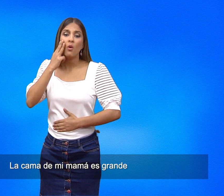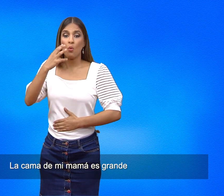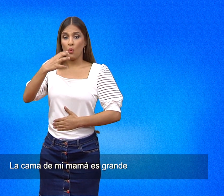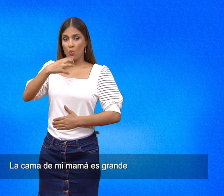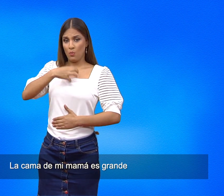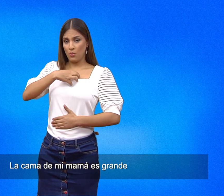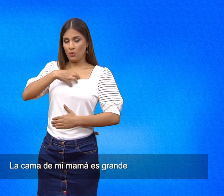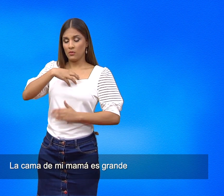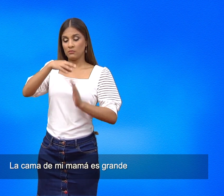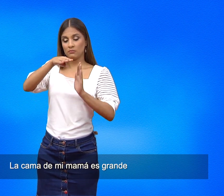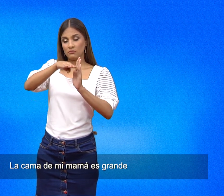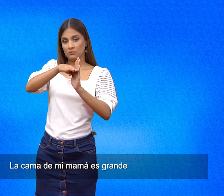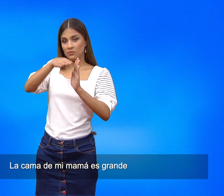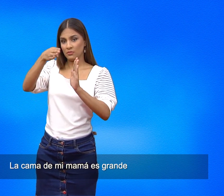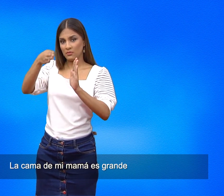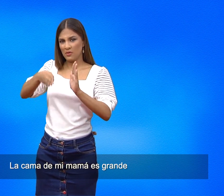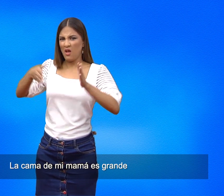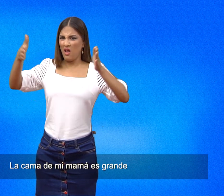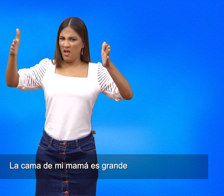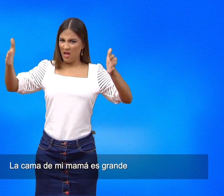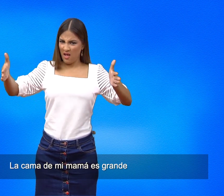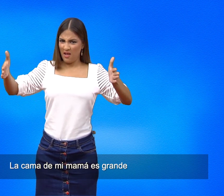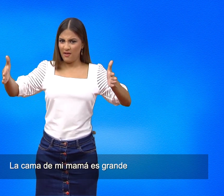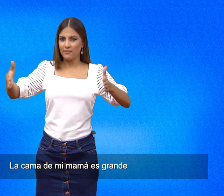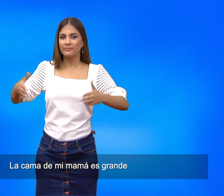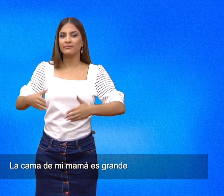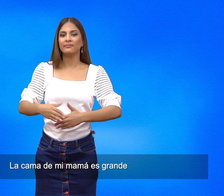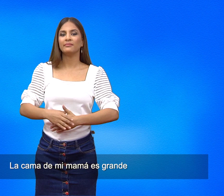la cama de mi mamá es grande